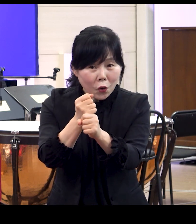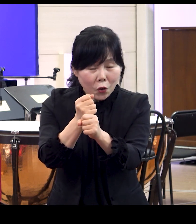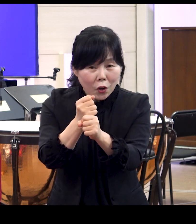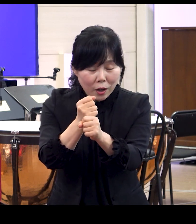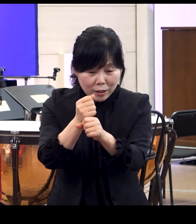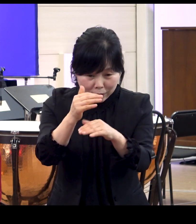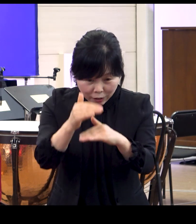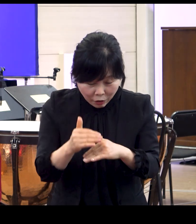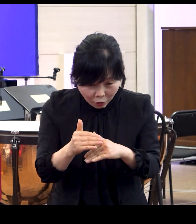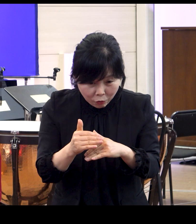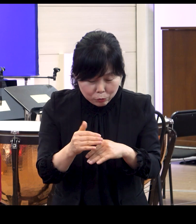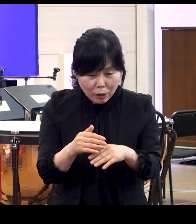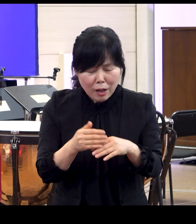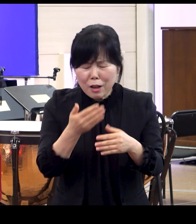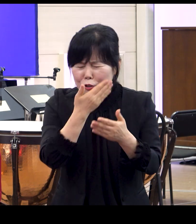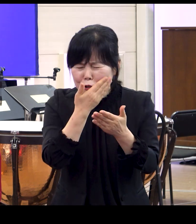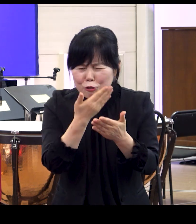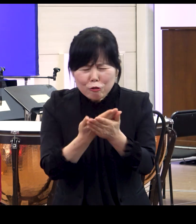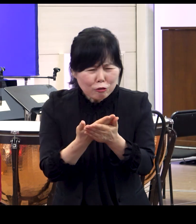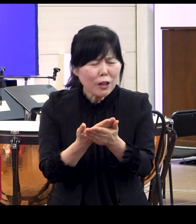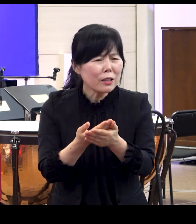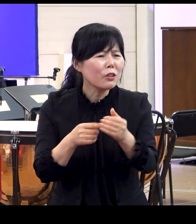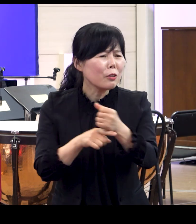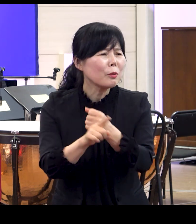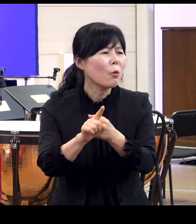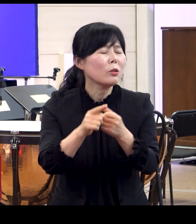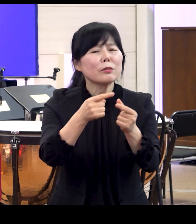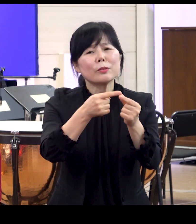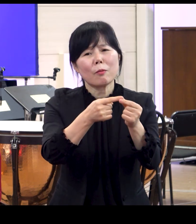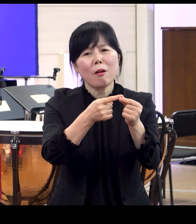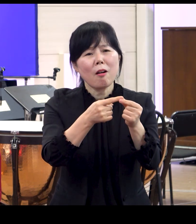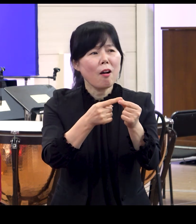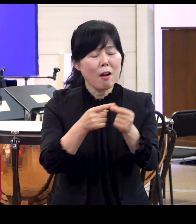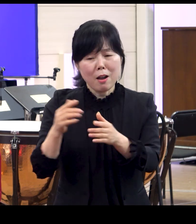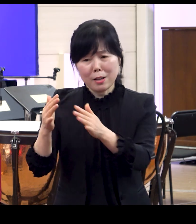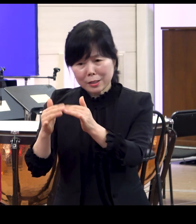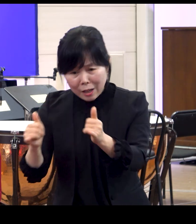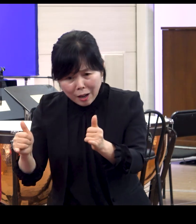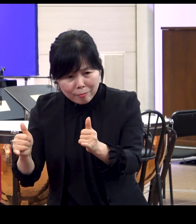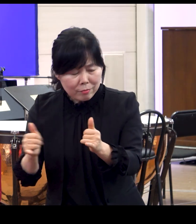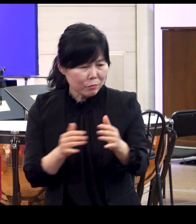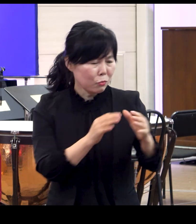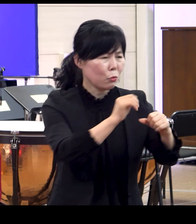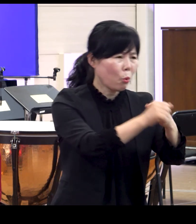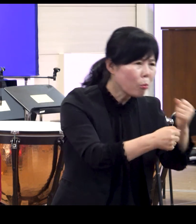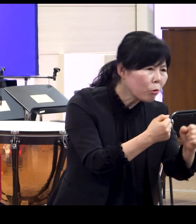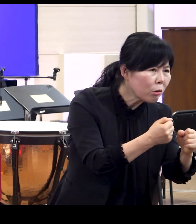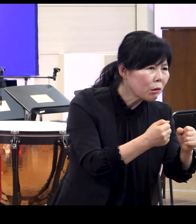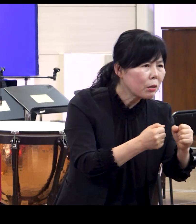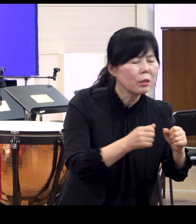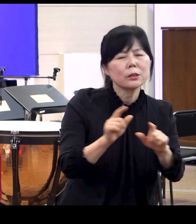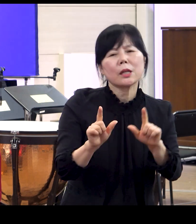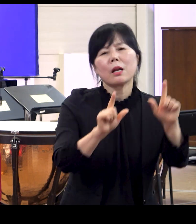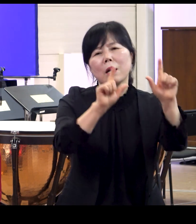있는 정말 중요한 첫 번째 메시지는 바로 뭐냐? 우리 인간은 동물과는 달라야 한다는